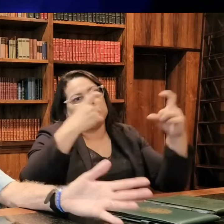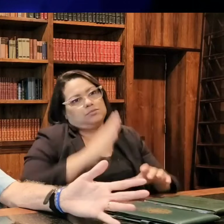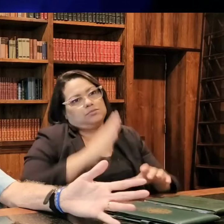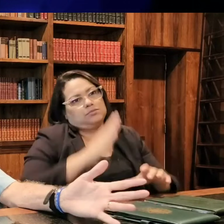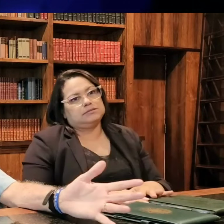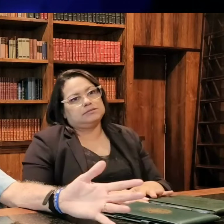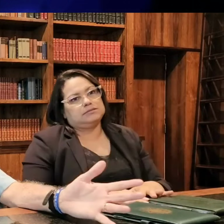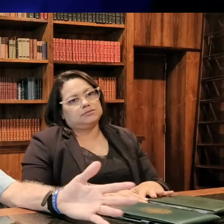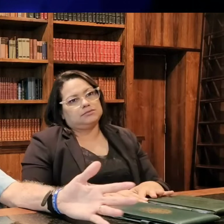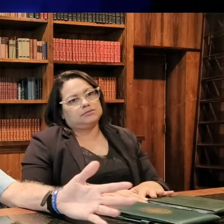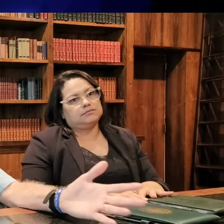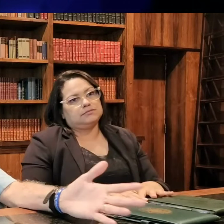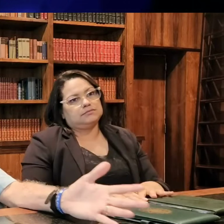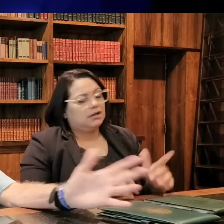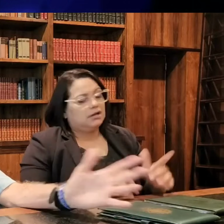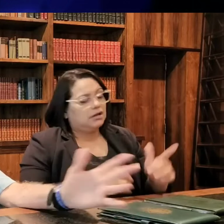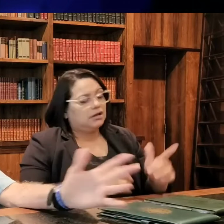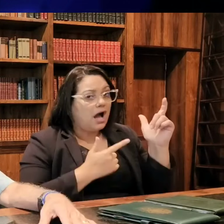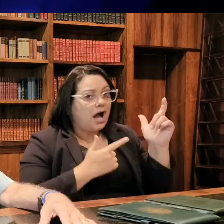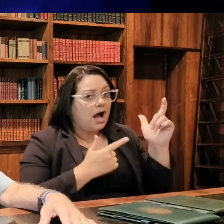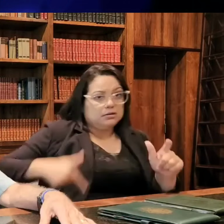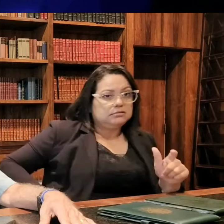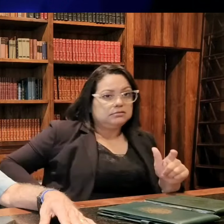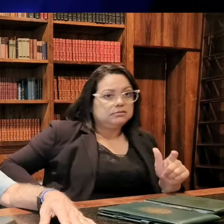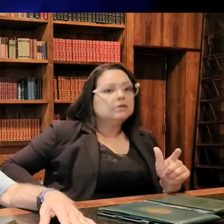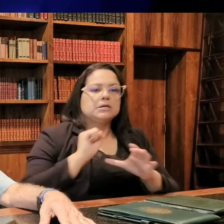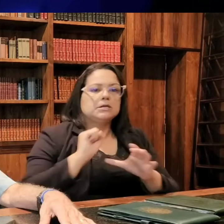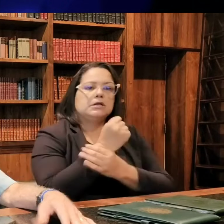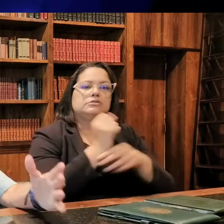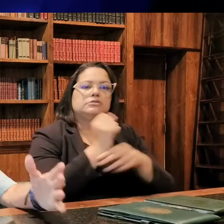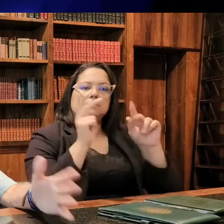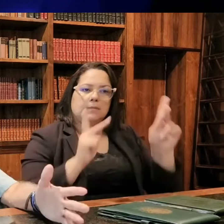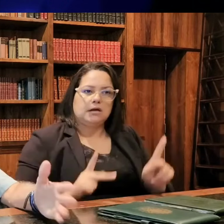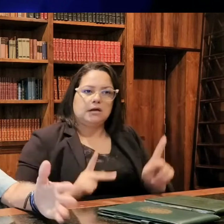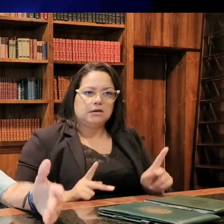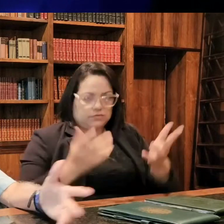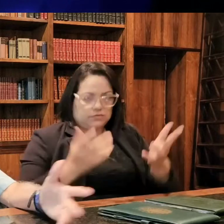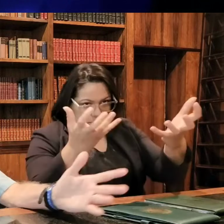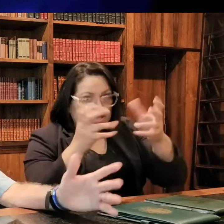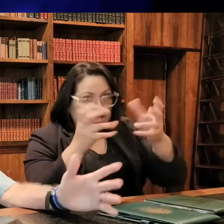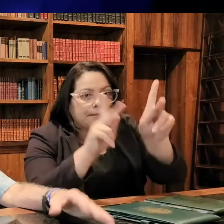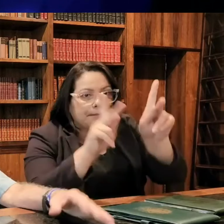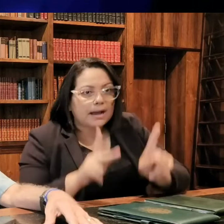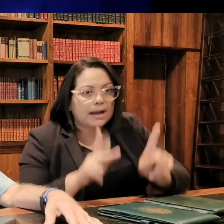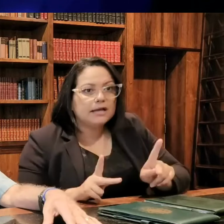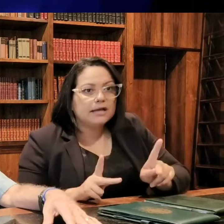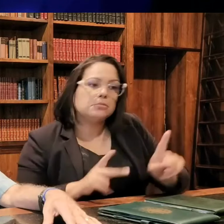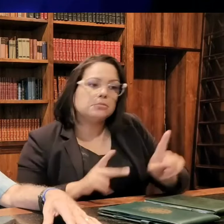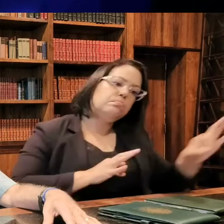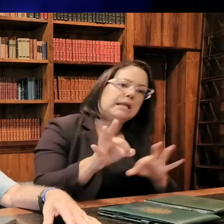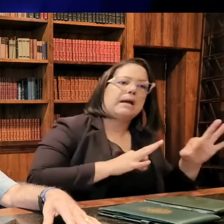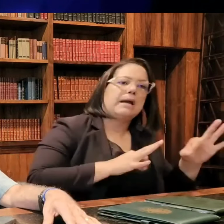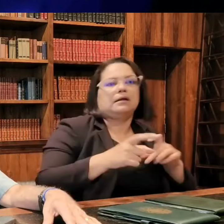Arma de fogo é garantia de paz. Quem quer a paz se prepara para a guerra.